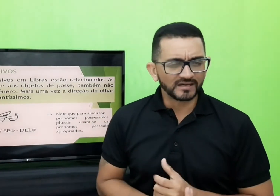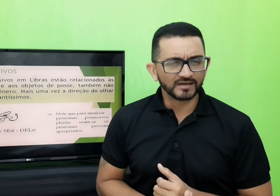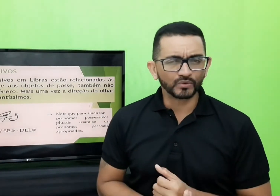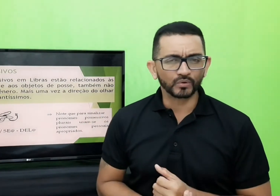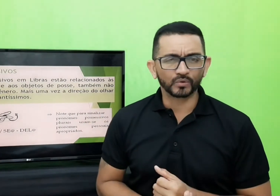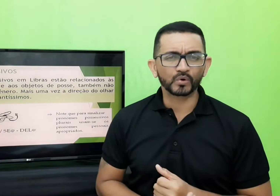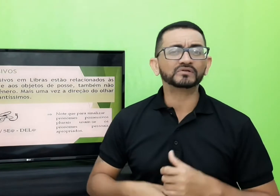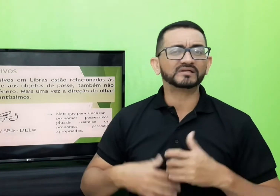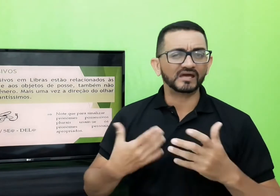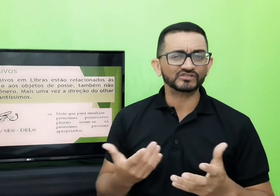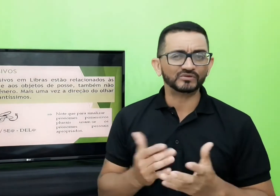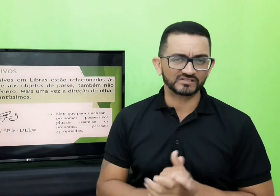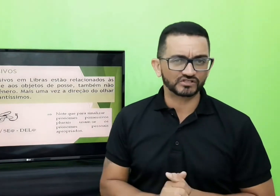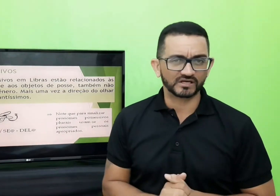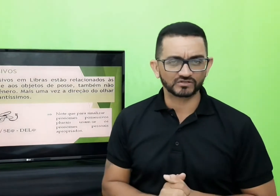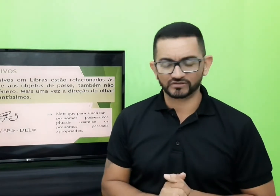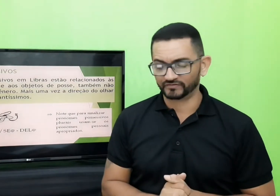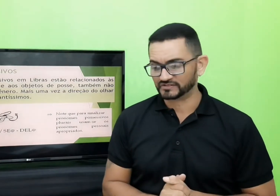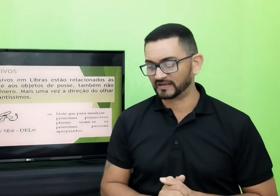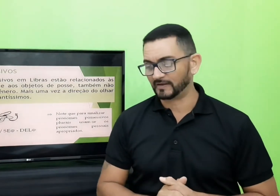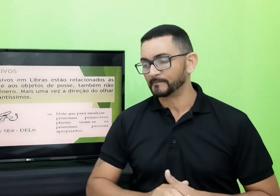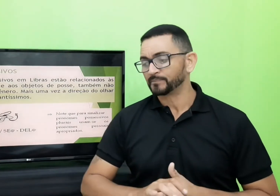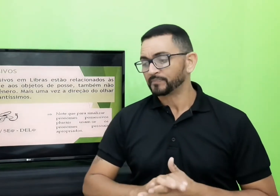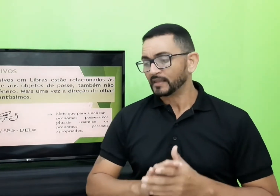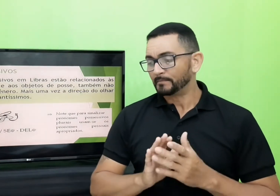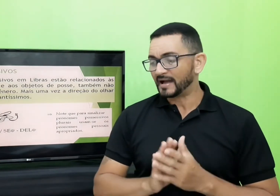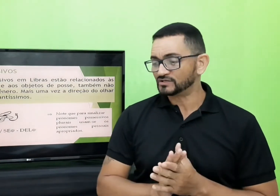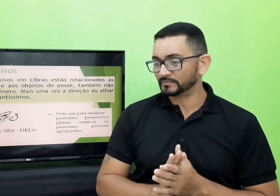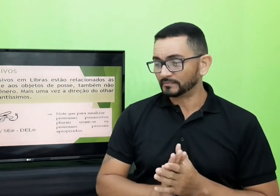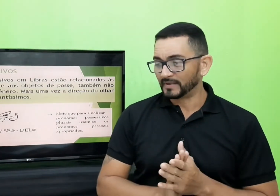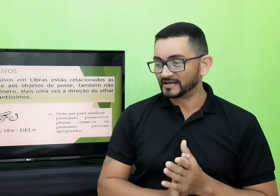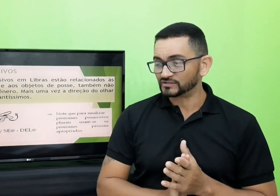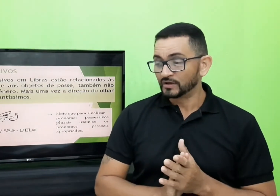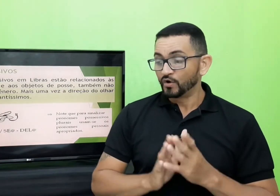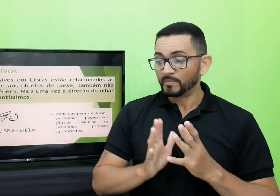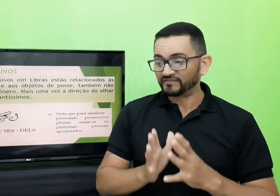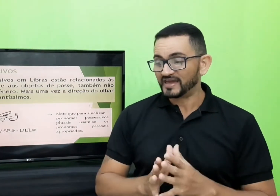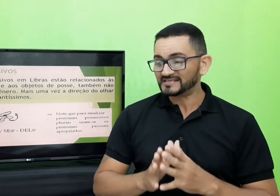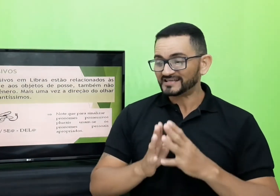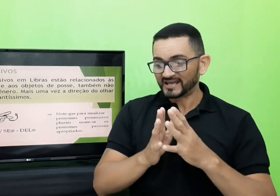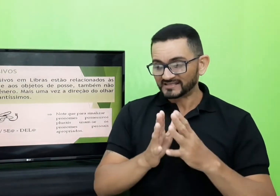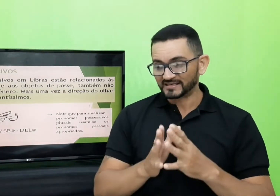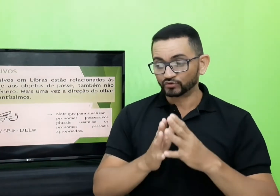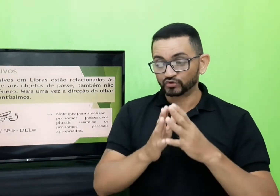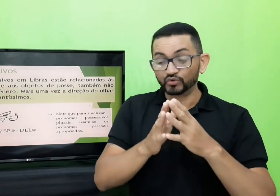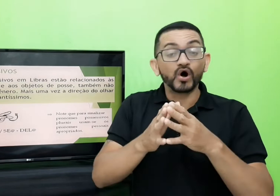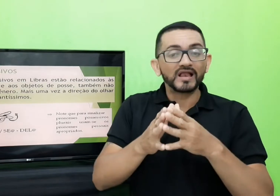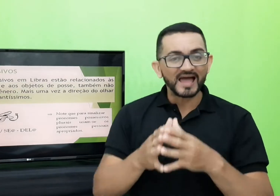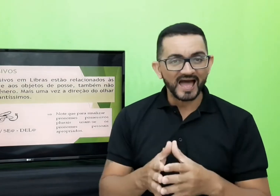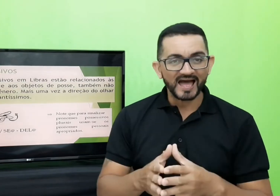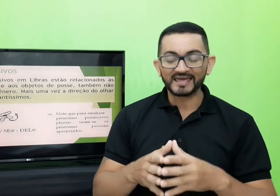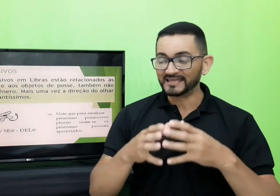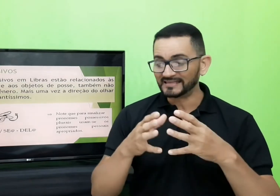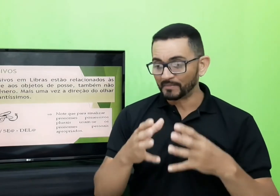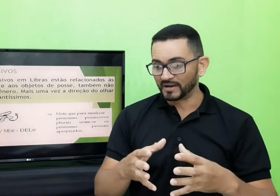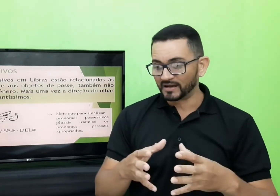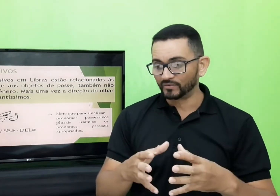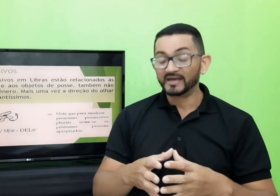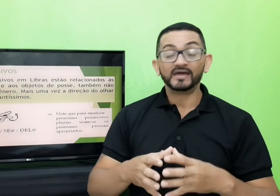que o contexto exija isso de você. Mas uma vez a direção do olhar e da mão,